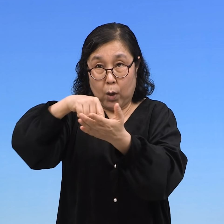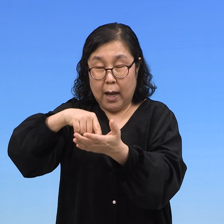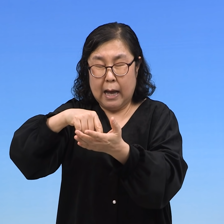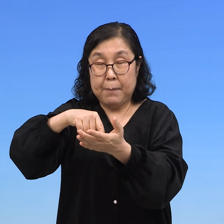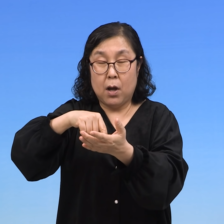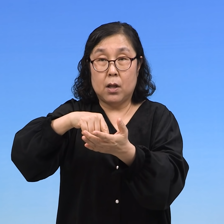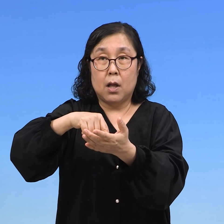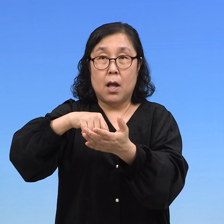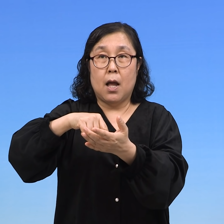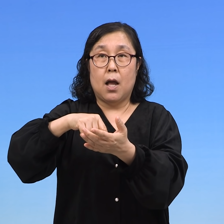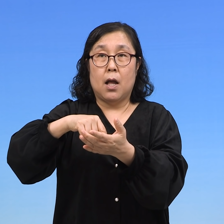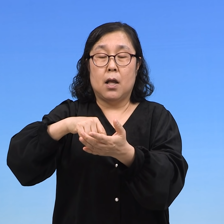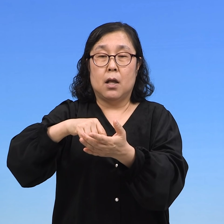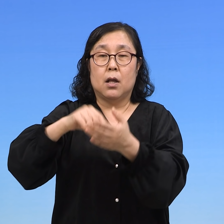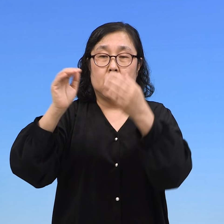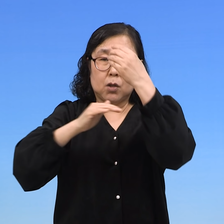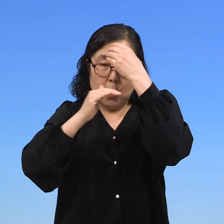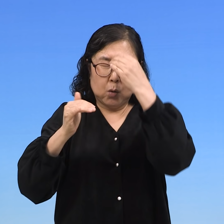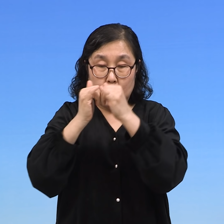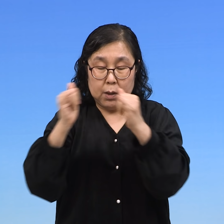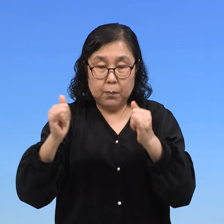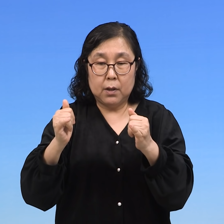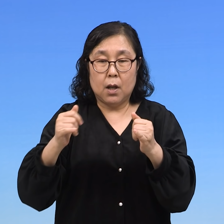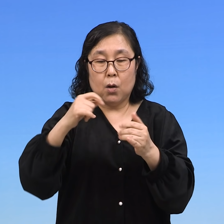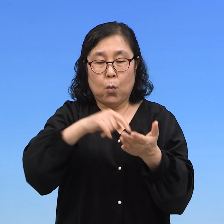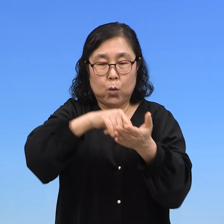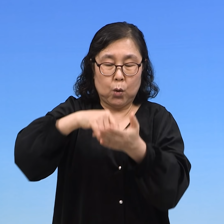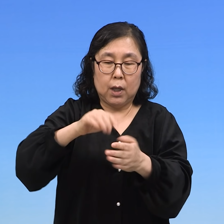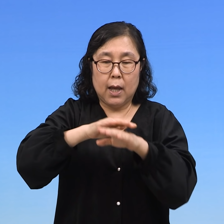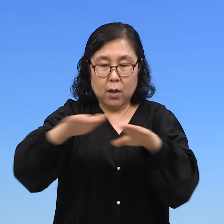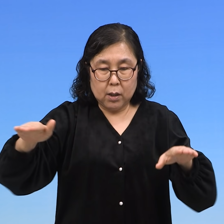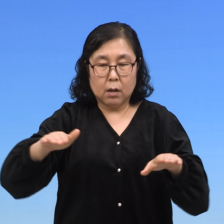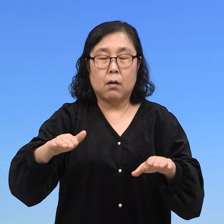주님을 대언하는 종으로서 말씀을 전하기 때문이에요